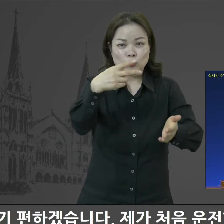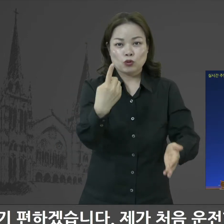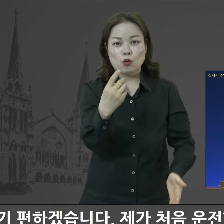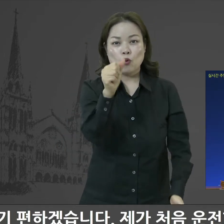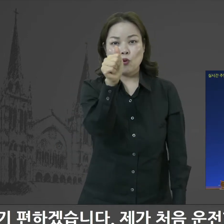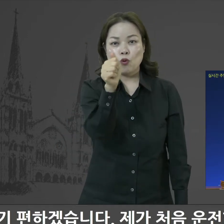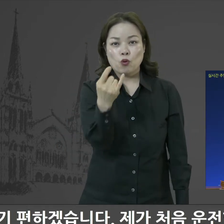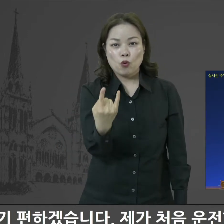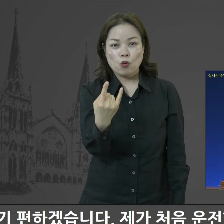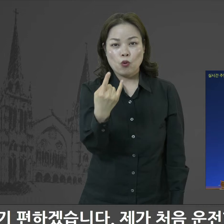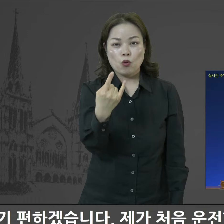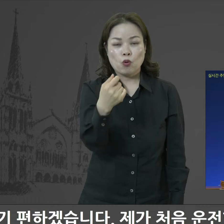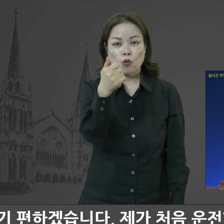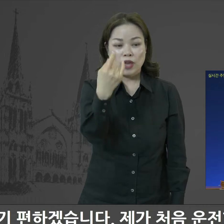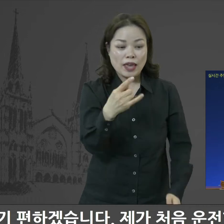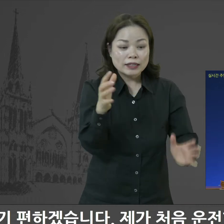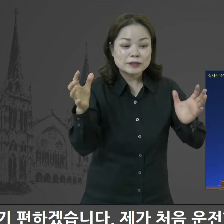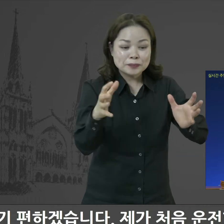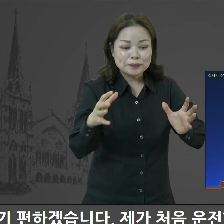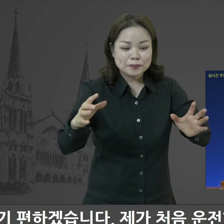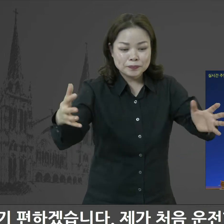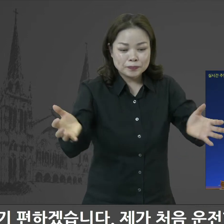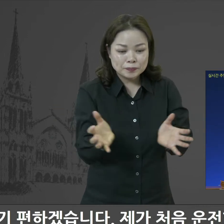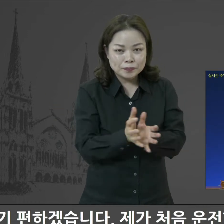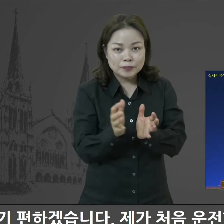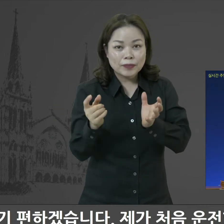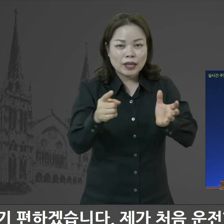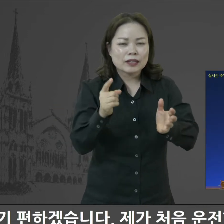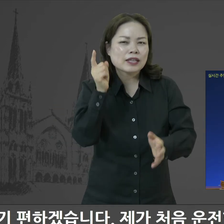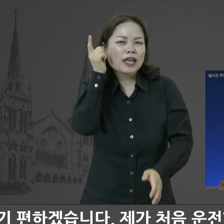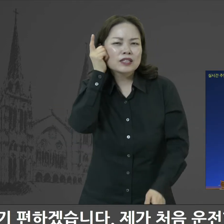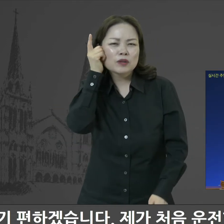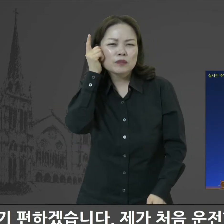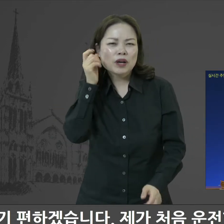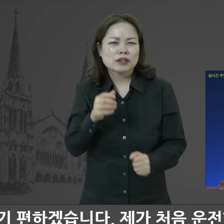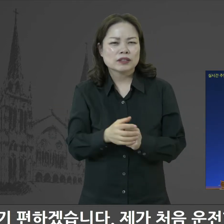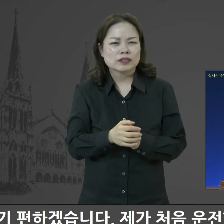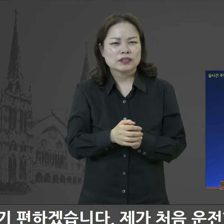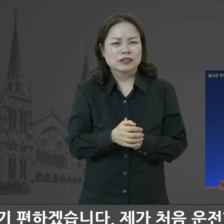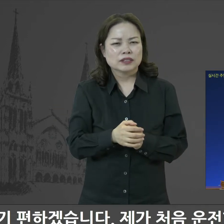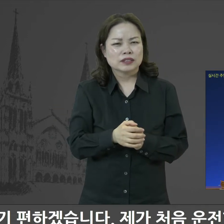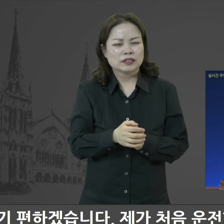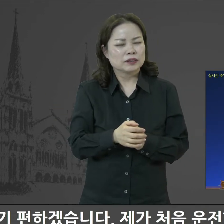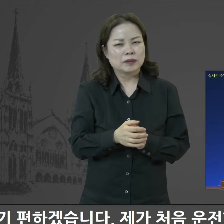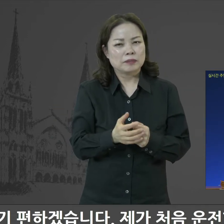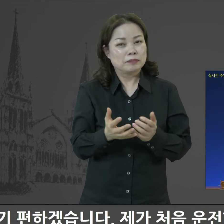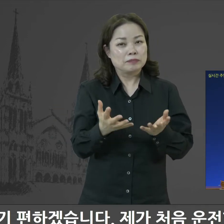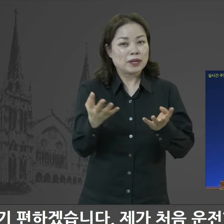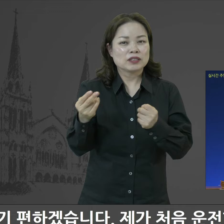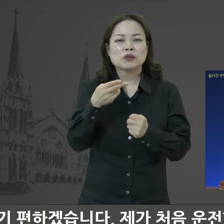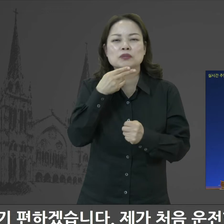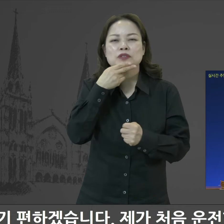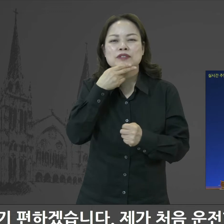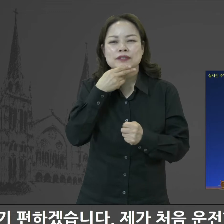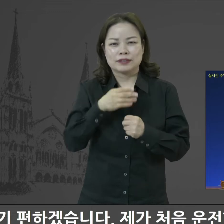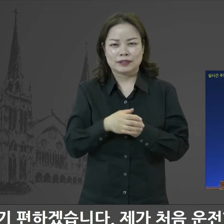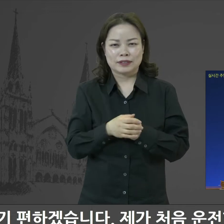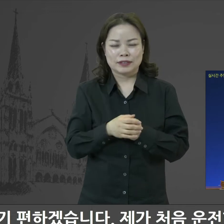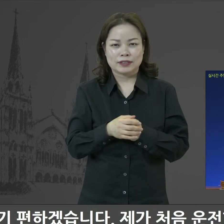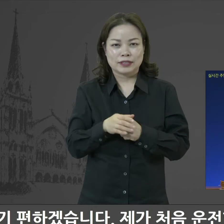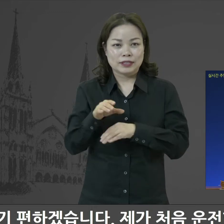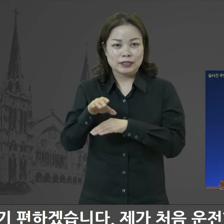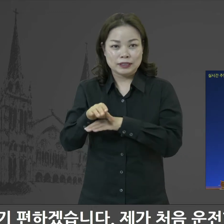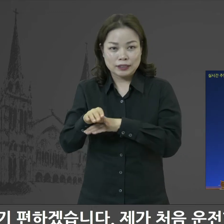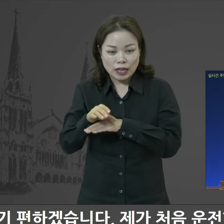가지고 그때 당시에 뭐가 있었냐면 핸드폰이 막 유행에 많이 이렇게 대중화가 되지 않을 때였죠. 그래서